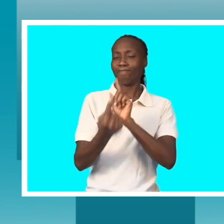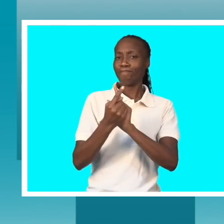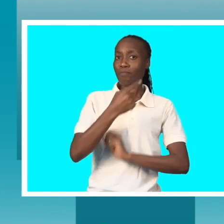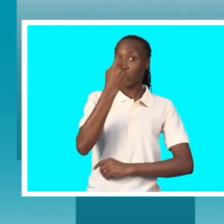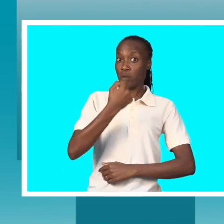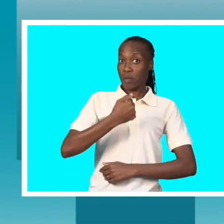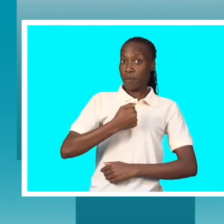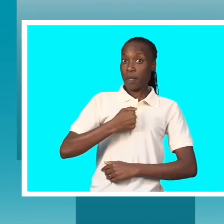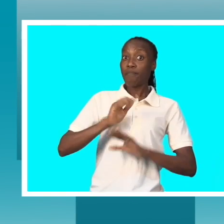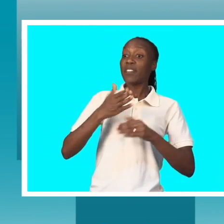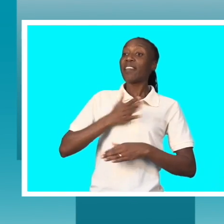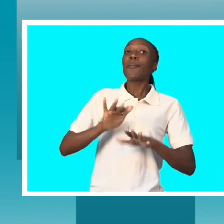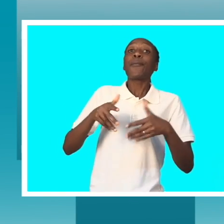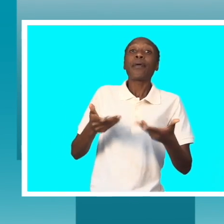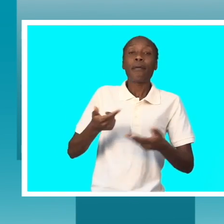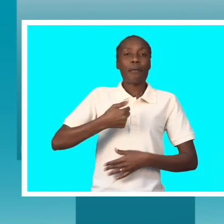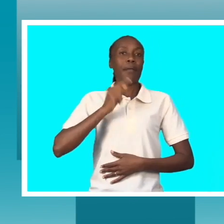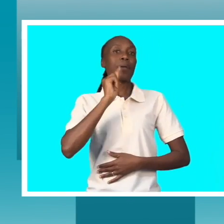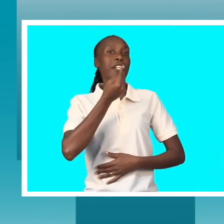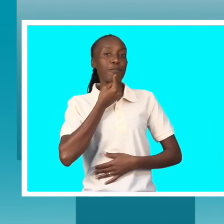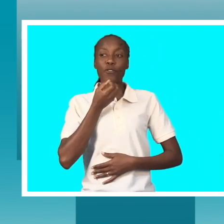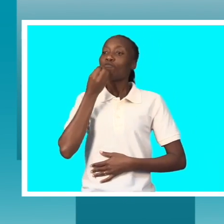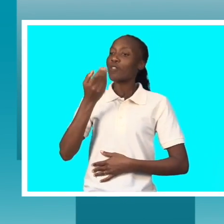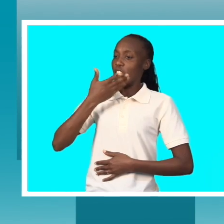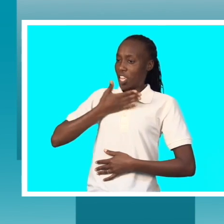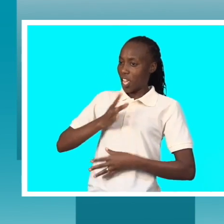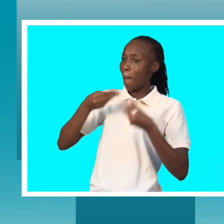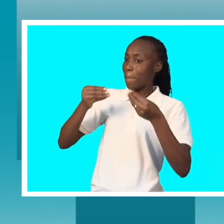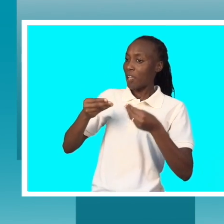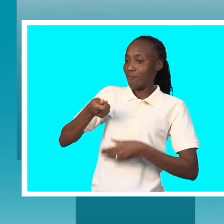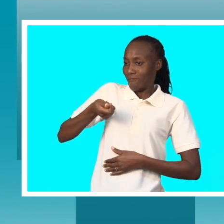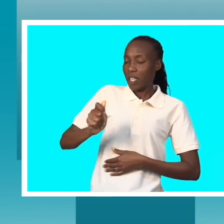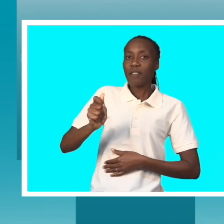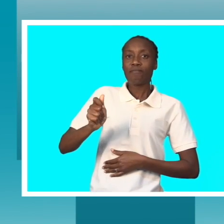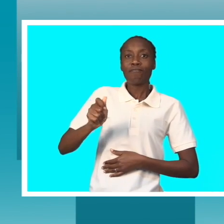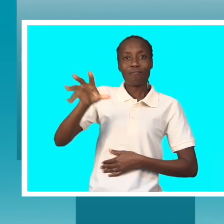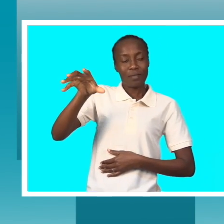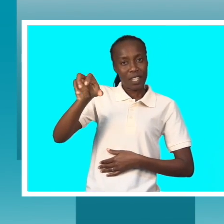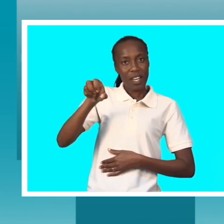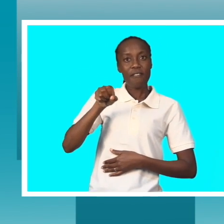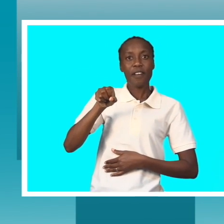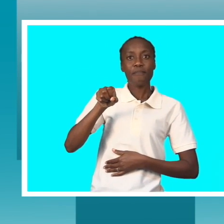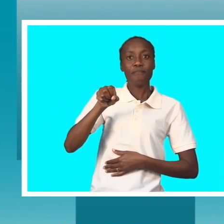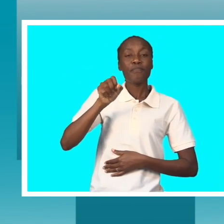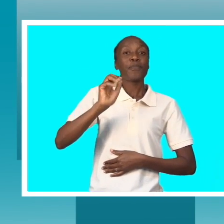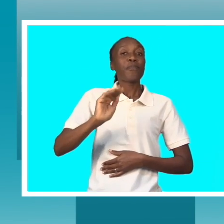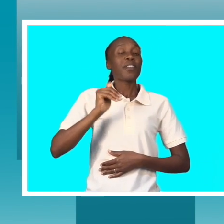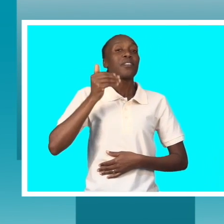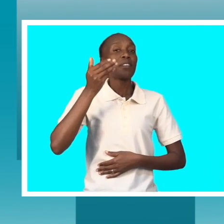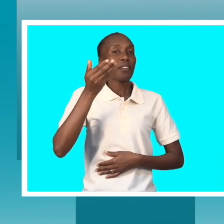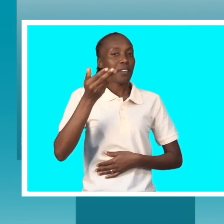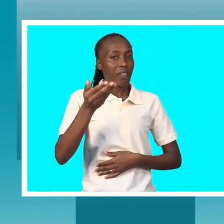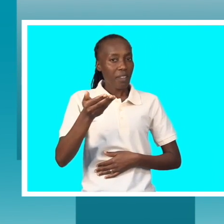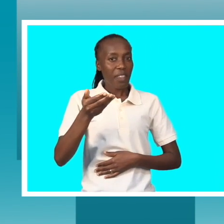depois ela pergunta. Queres o quê? Eu digo, um plástico. Depois ela vai levar o plástico. Se